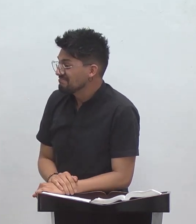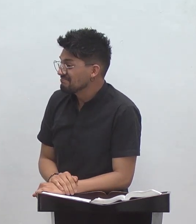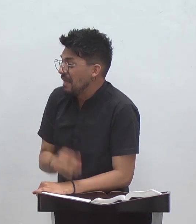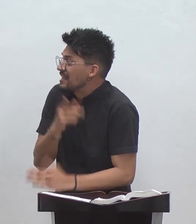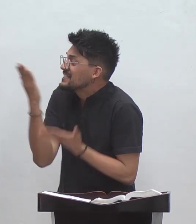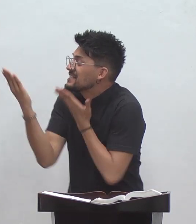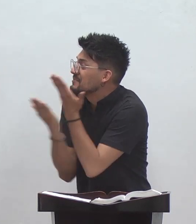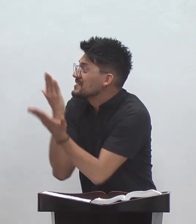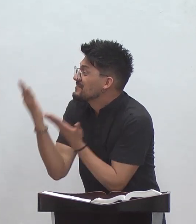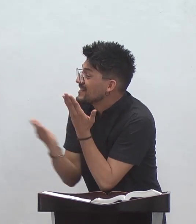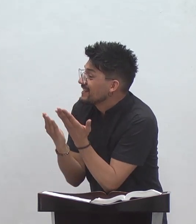Señor.